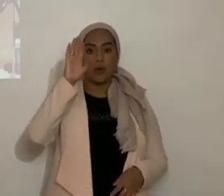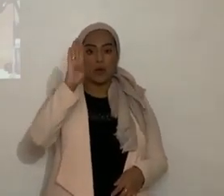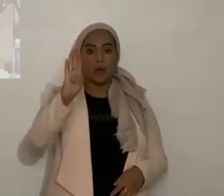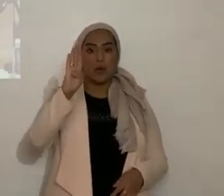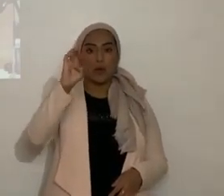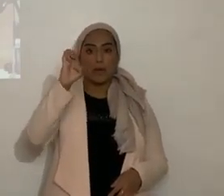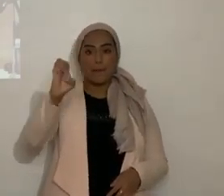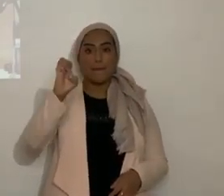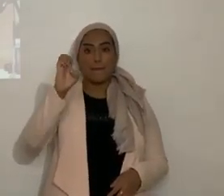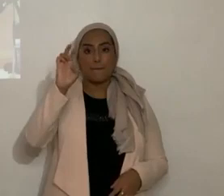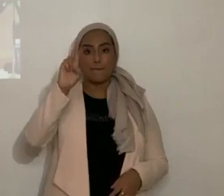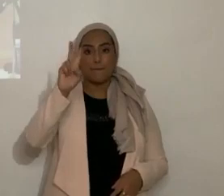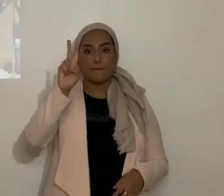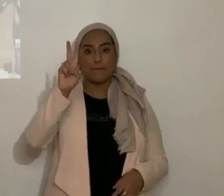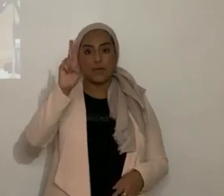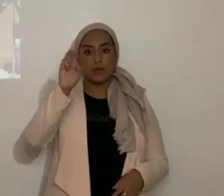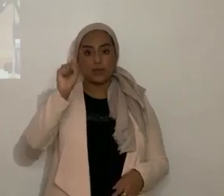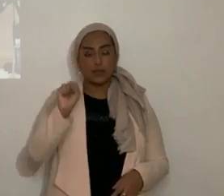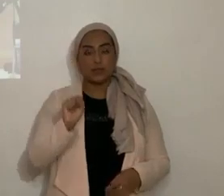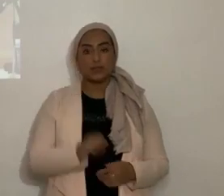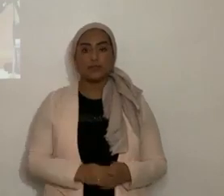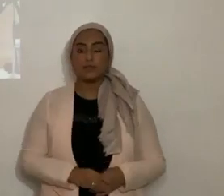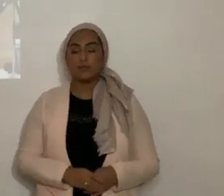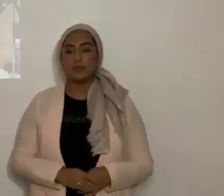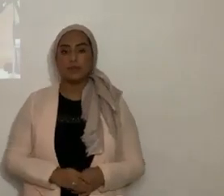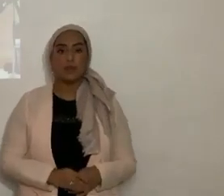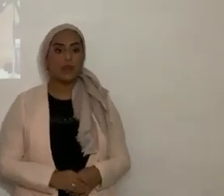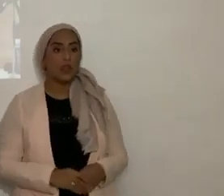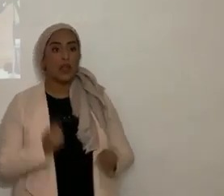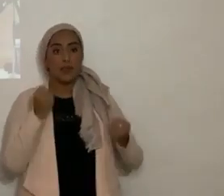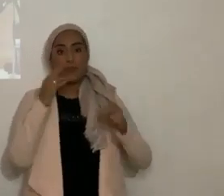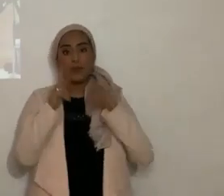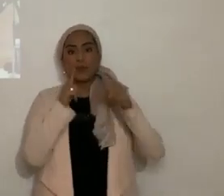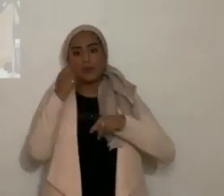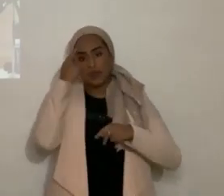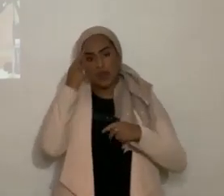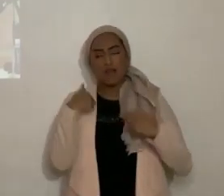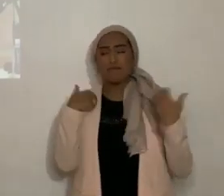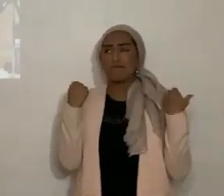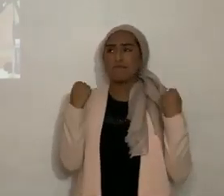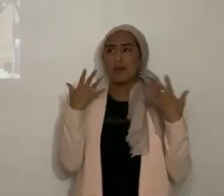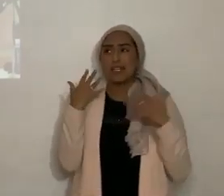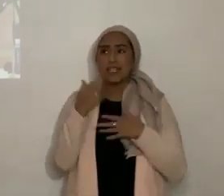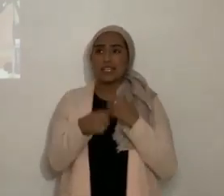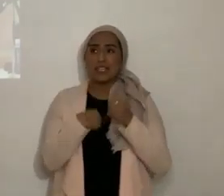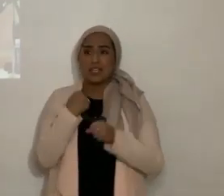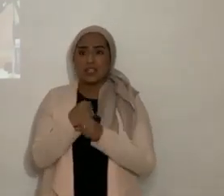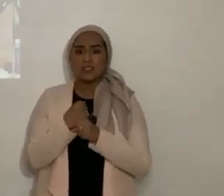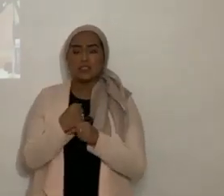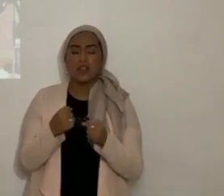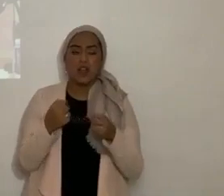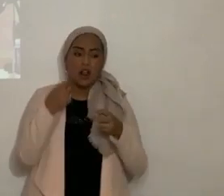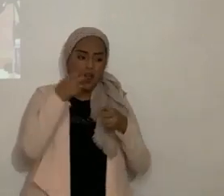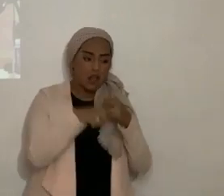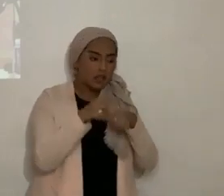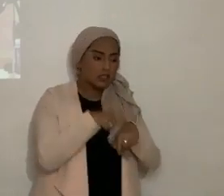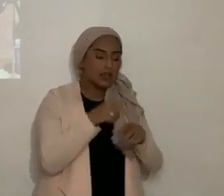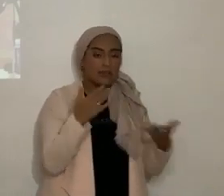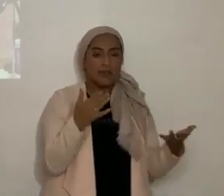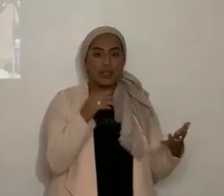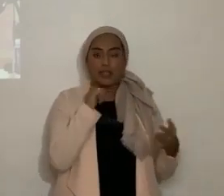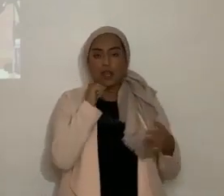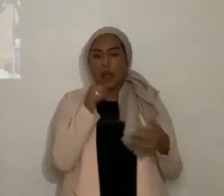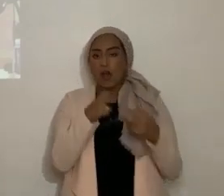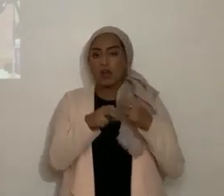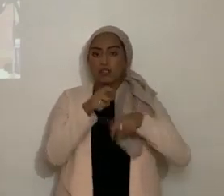13. Para que hagamos la diferencia. Porque muchas personas piensan, llevo años con esta tribulación. No, es que no es